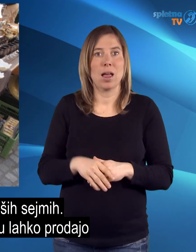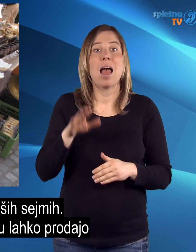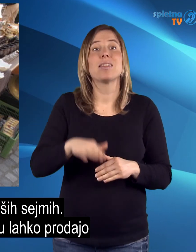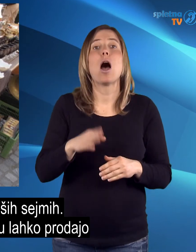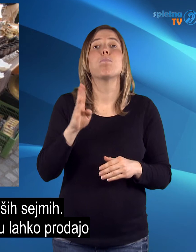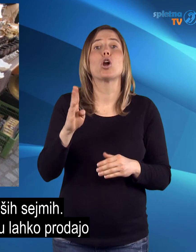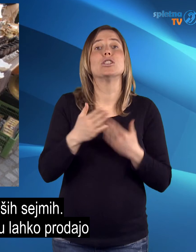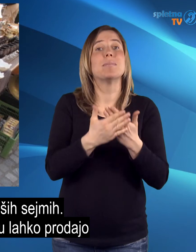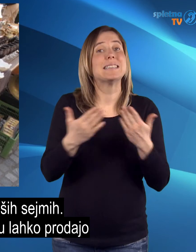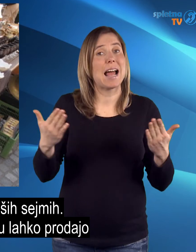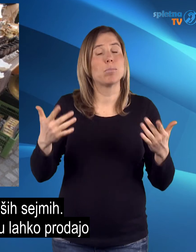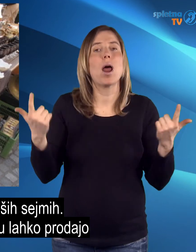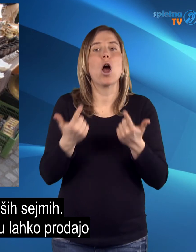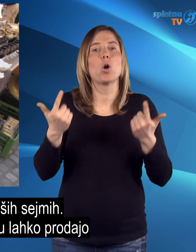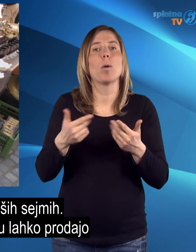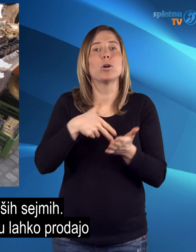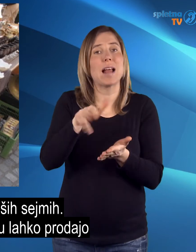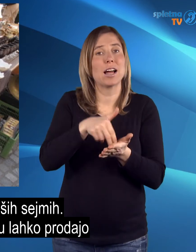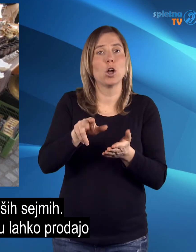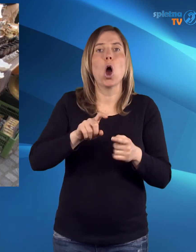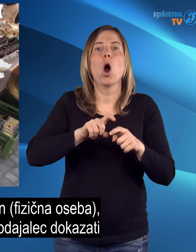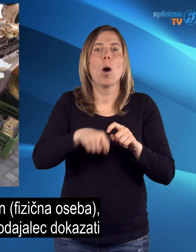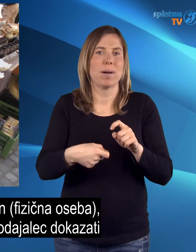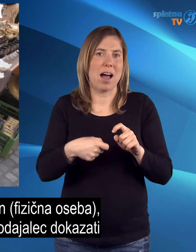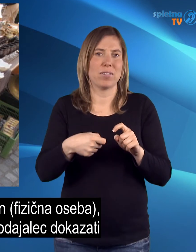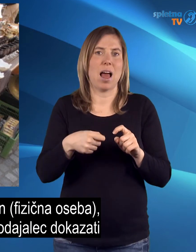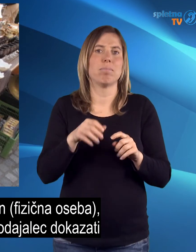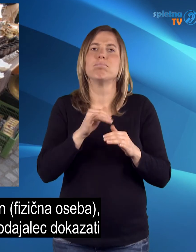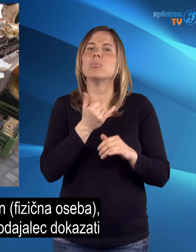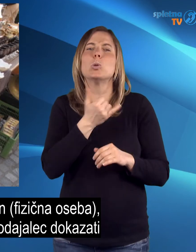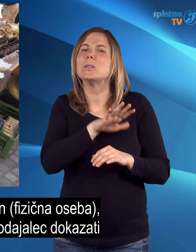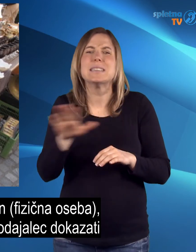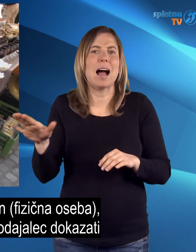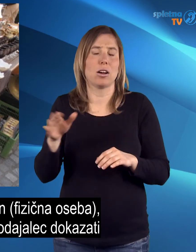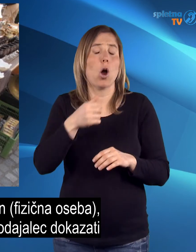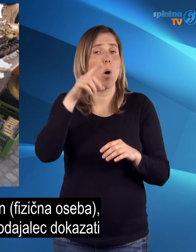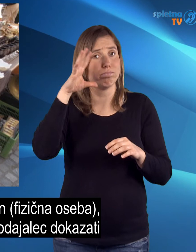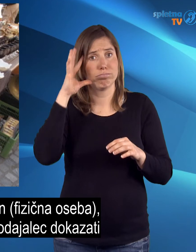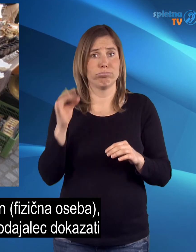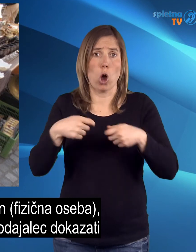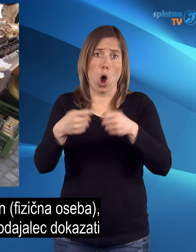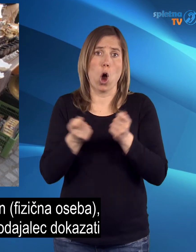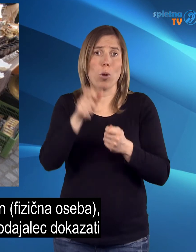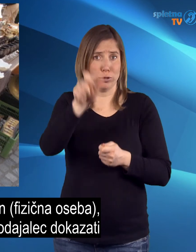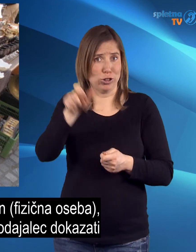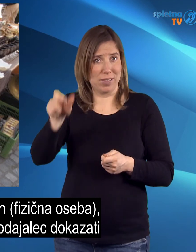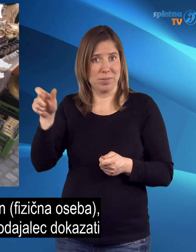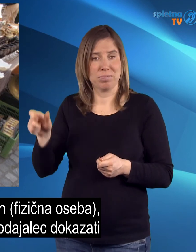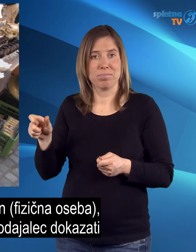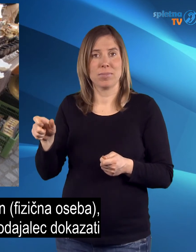Na bolšjem sejmu lahko prodajo opravlja vsak občan, fizična oseba, vendar pa mora prodajalec